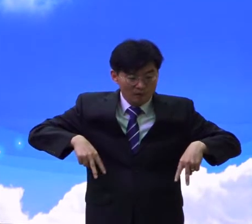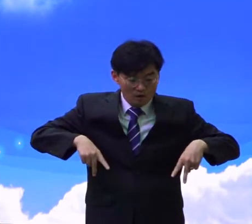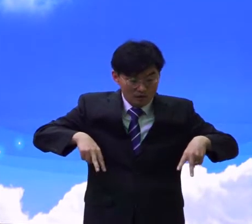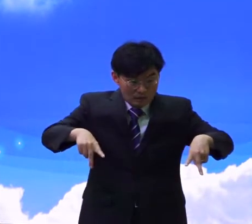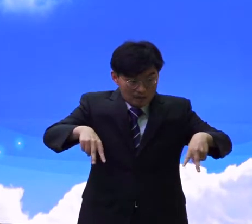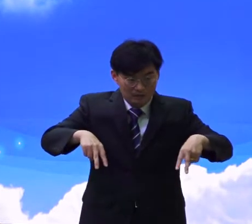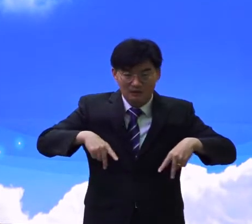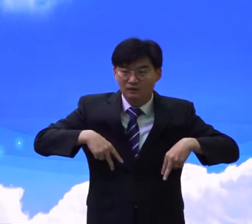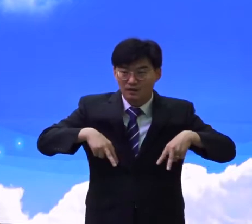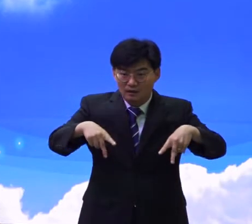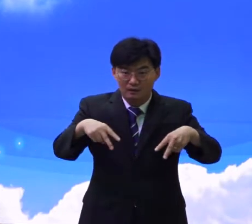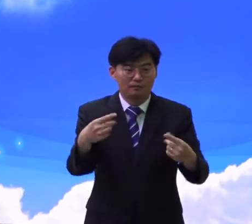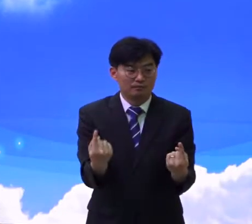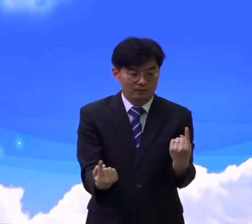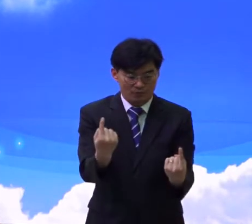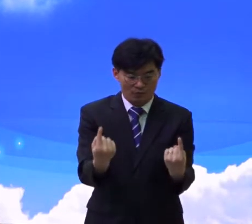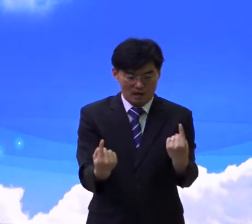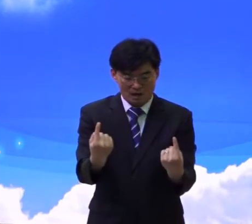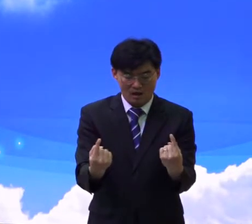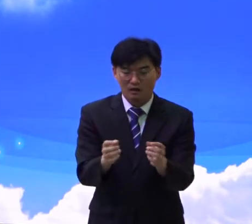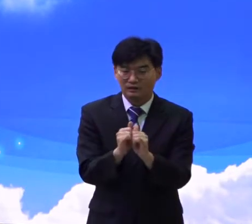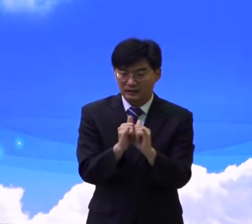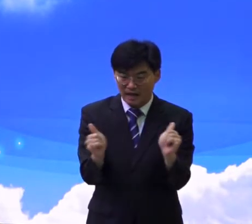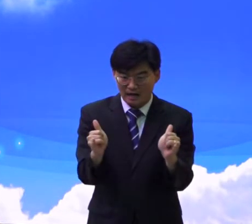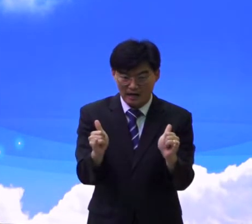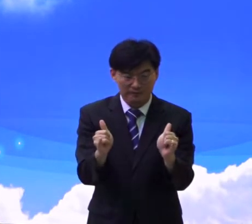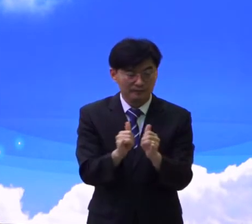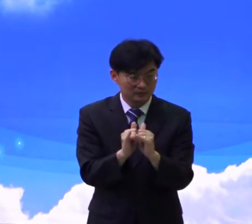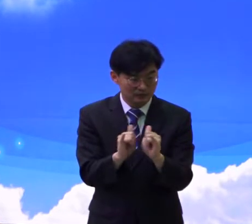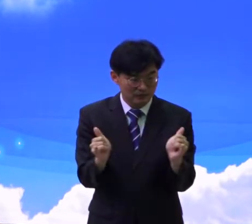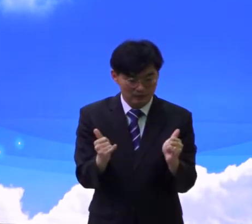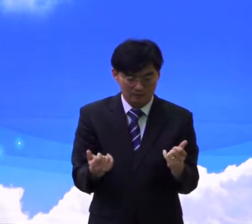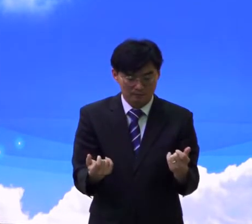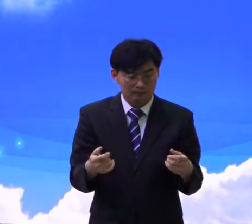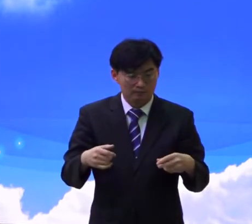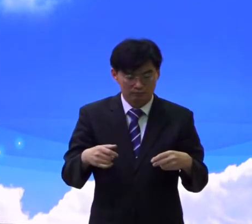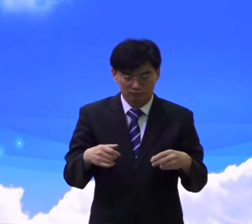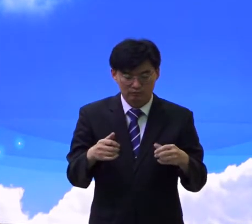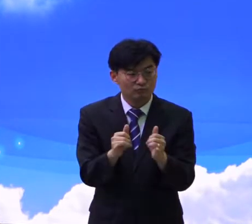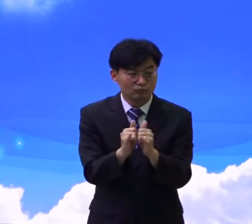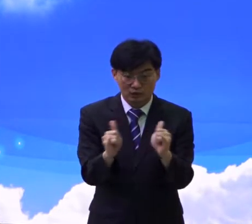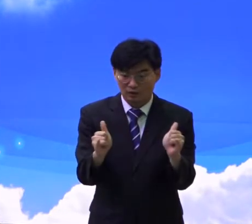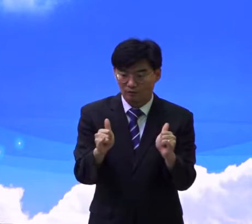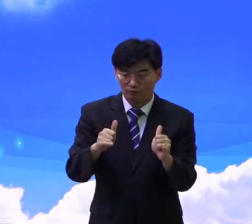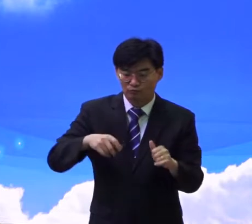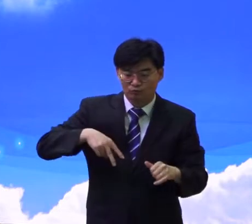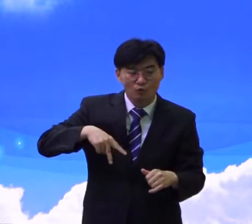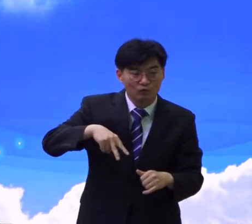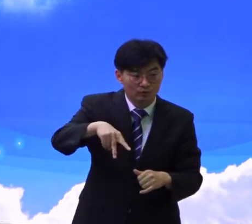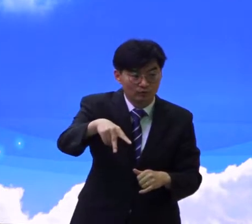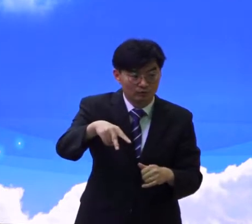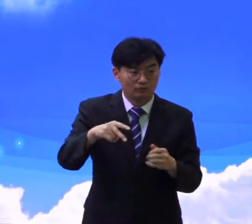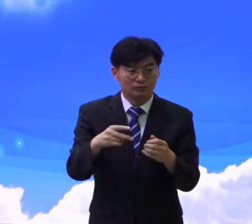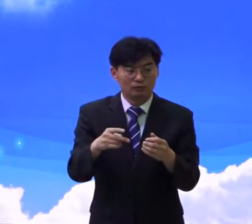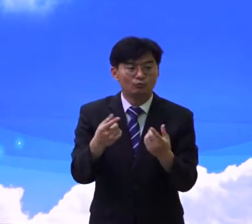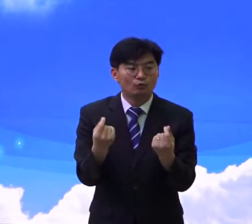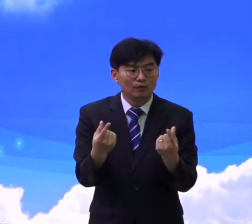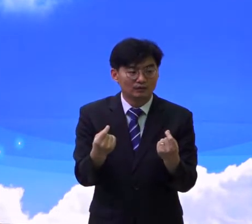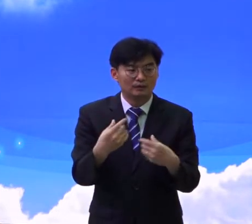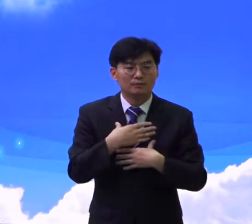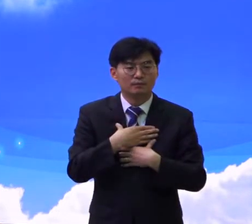가는 것으로 비유했습니다. 오늘 본문의 전체적인 내용을 원문으로 히브리어로 보면 히브리